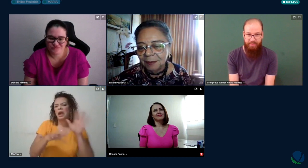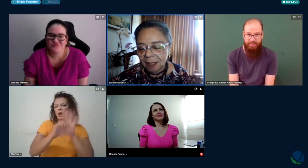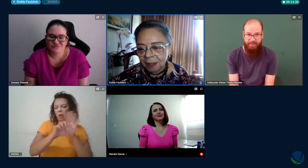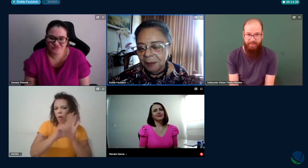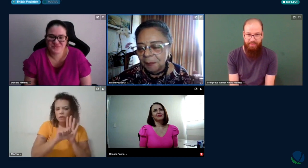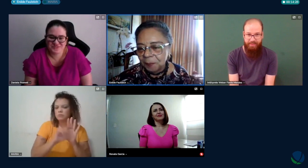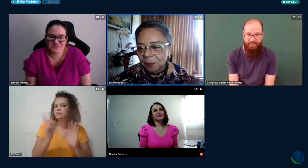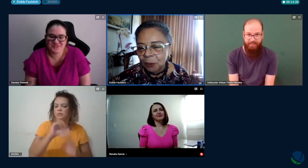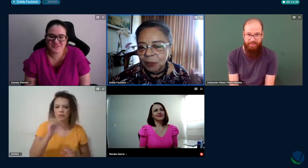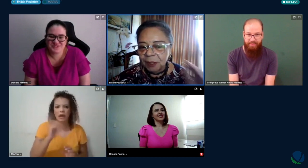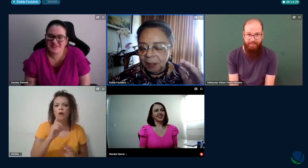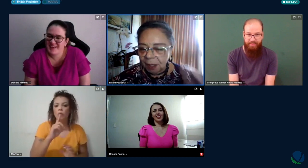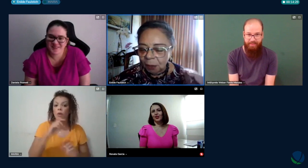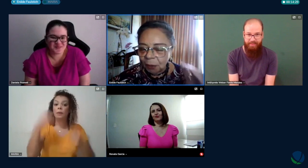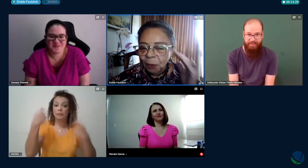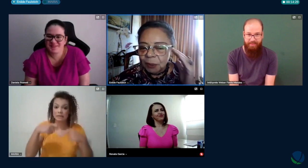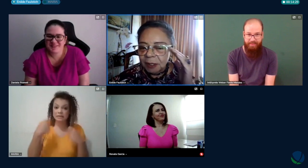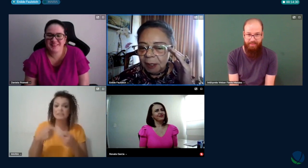Tá?